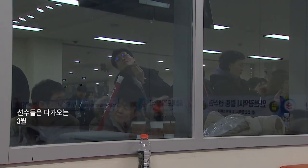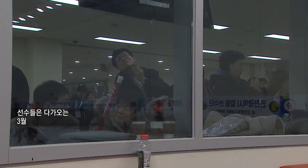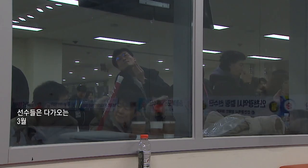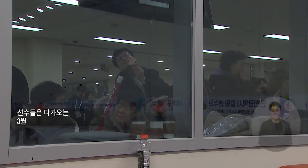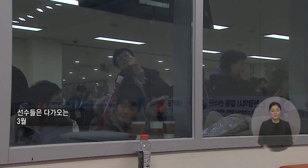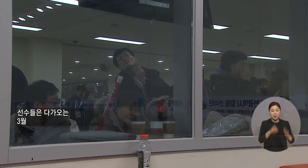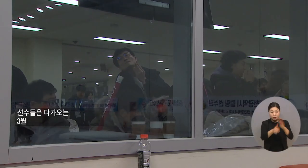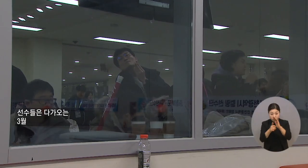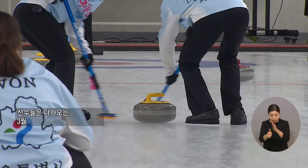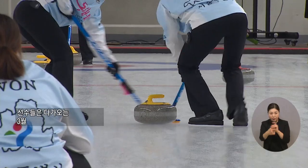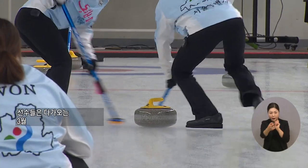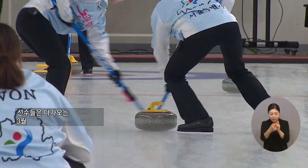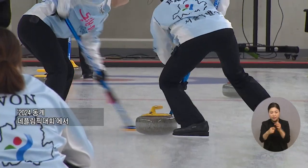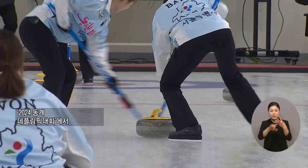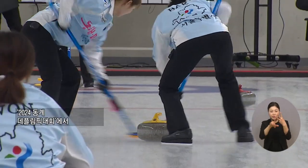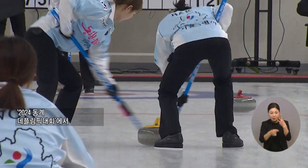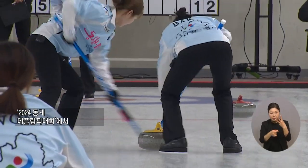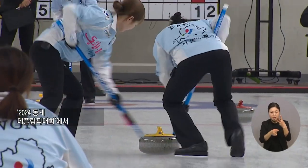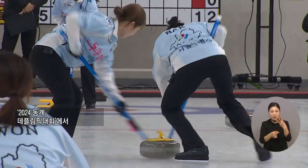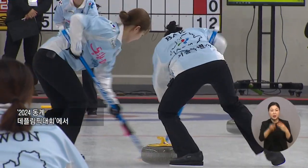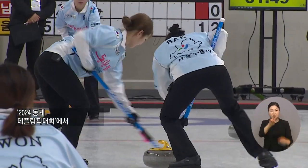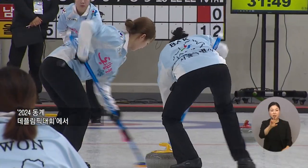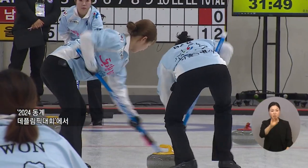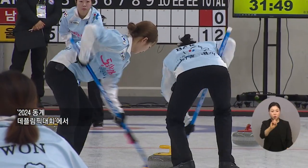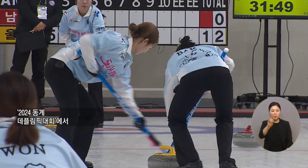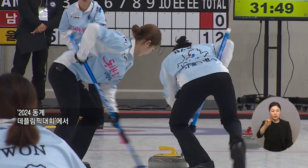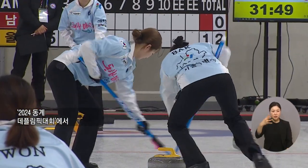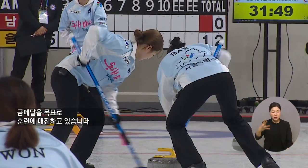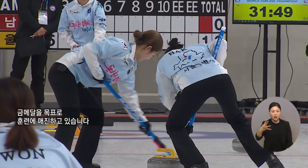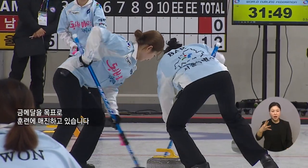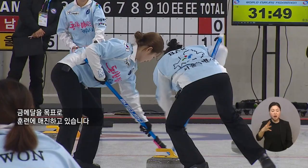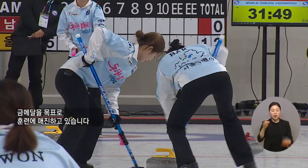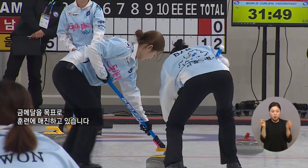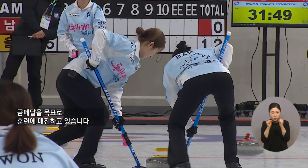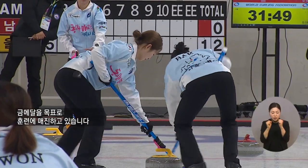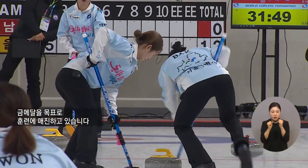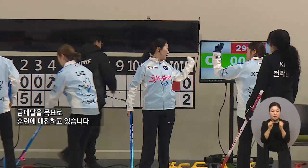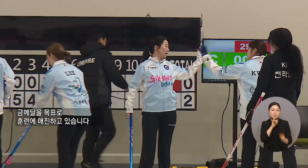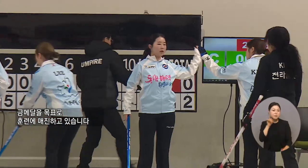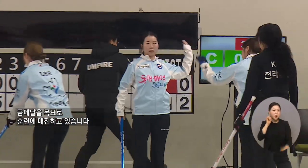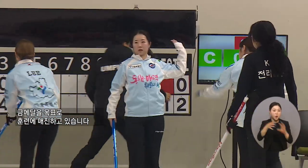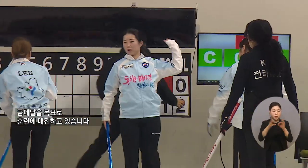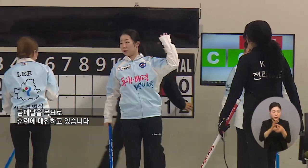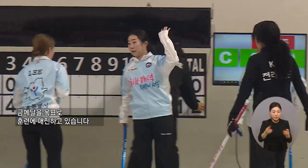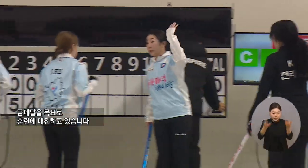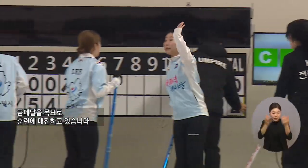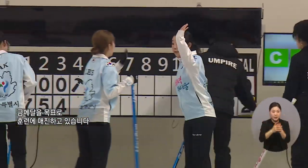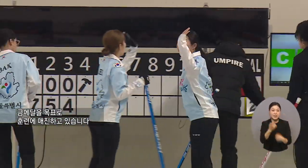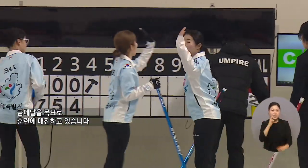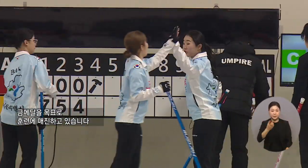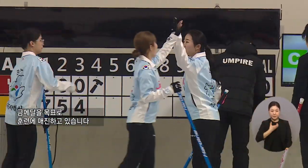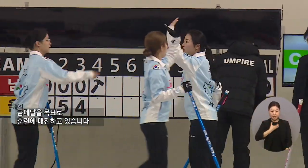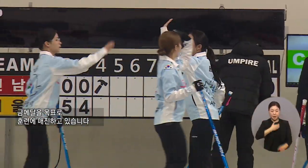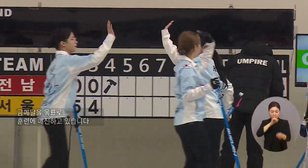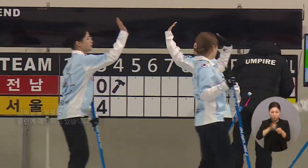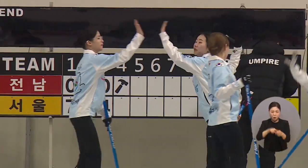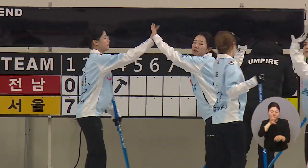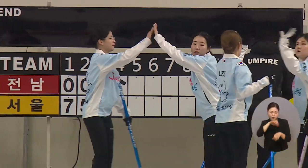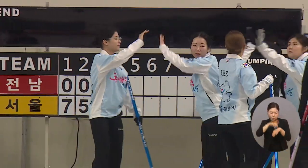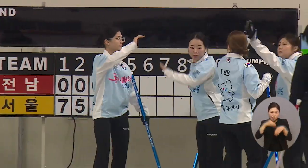선수들은 다가오는 3월 2024 동계 데플림픽 대회에서 금메달을 목표로 훈련에 매진하고